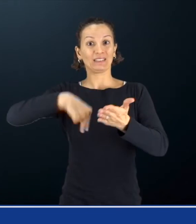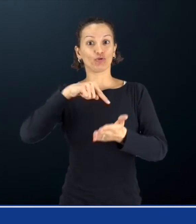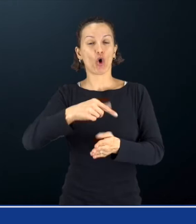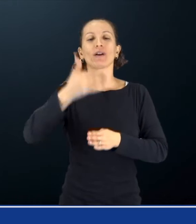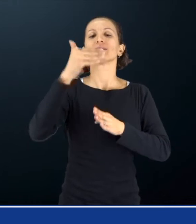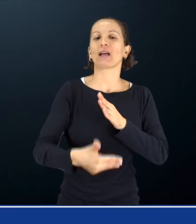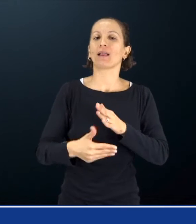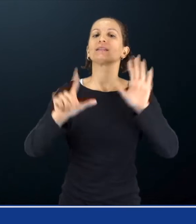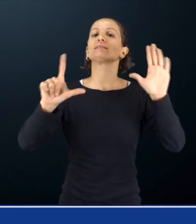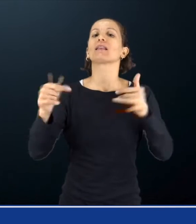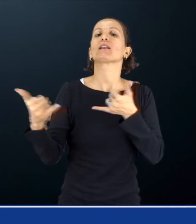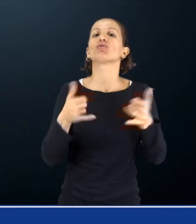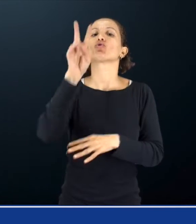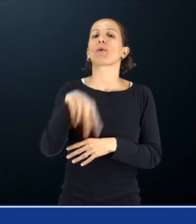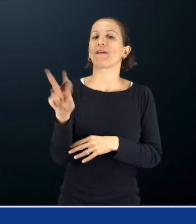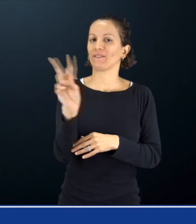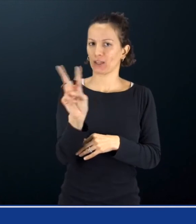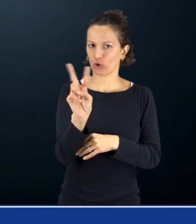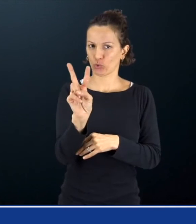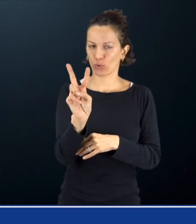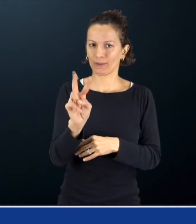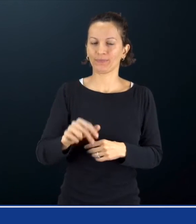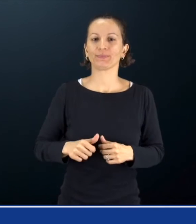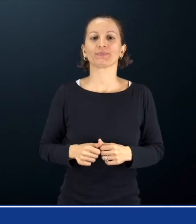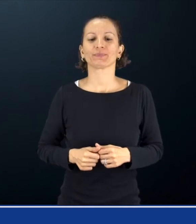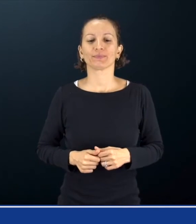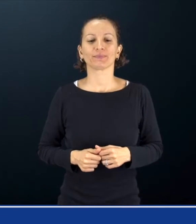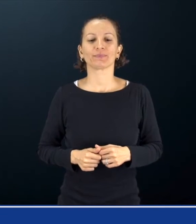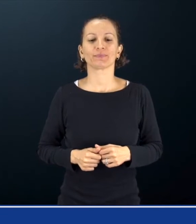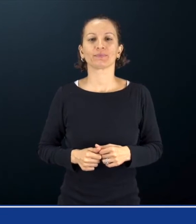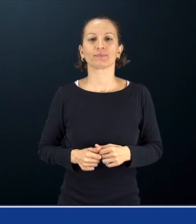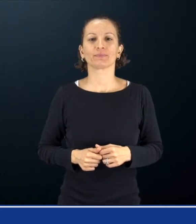Le iscrizioni si chiuderanno il 7 dicembre 2022.